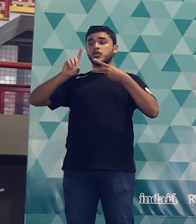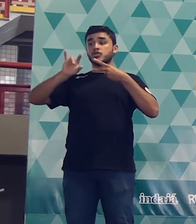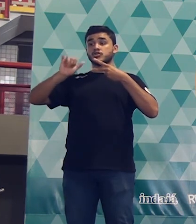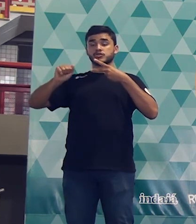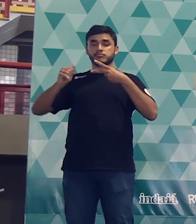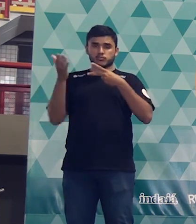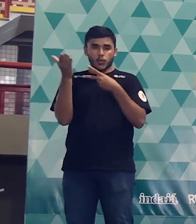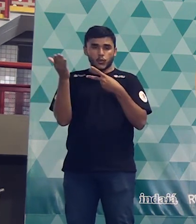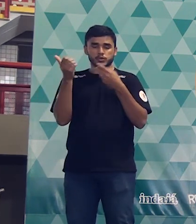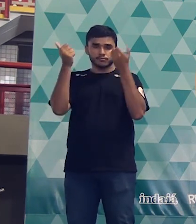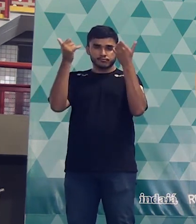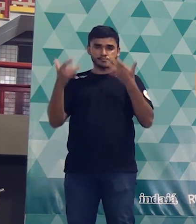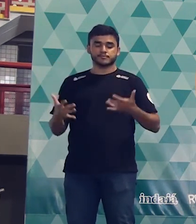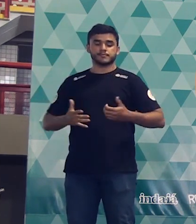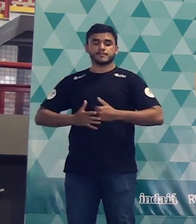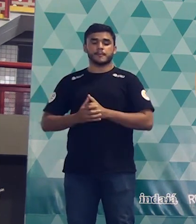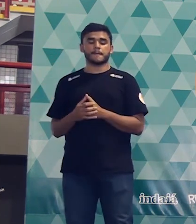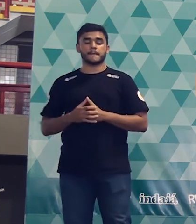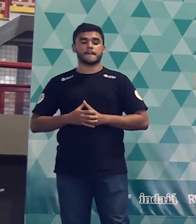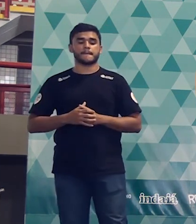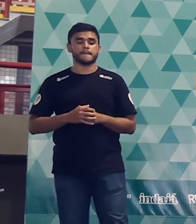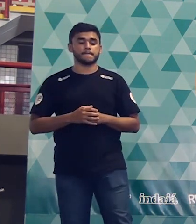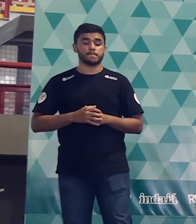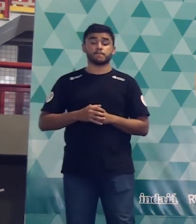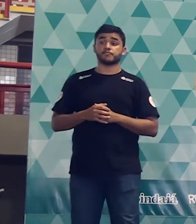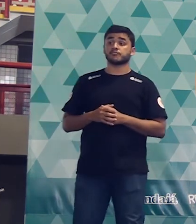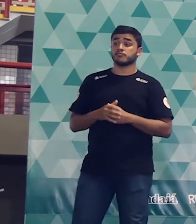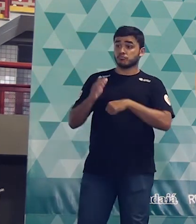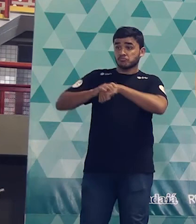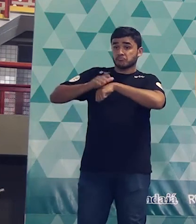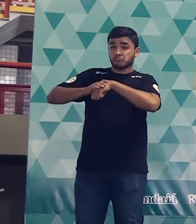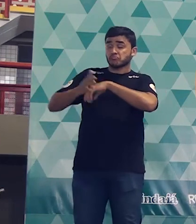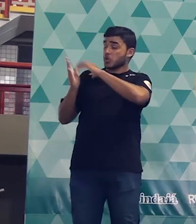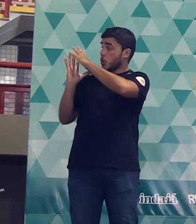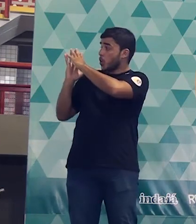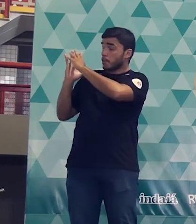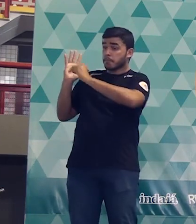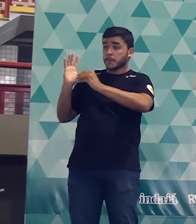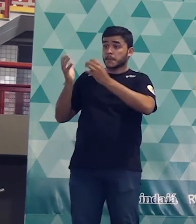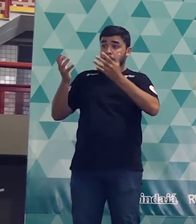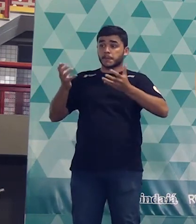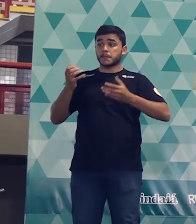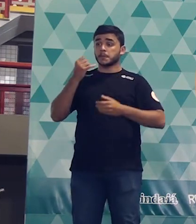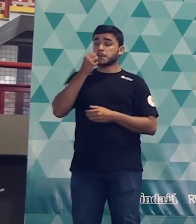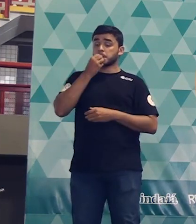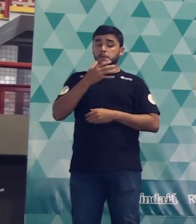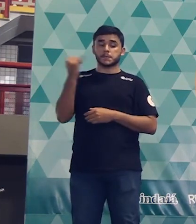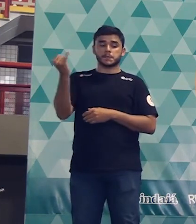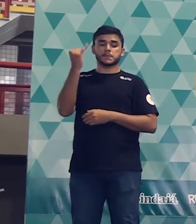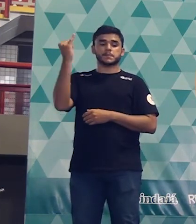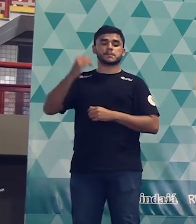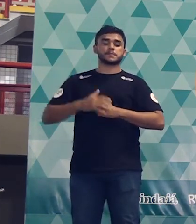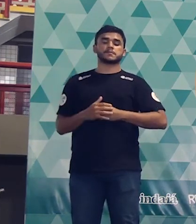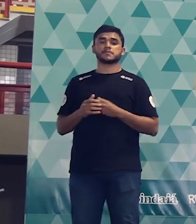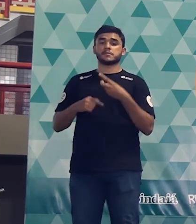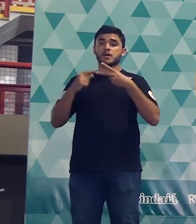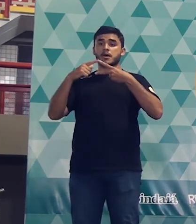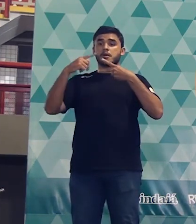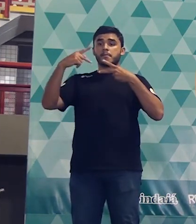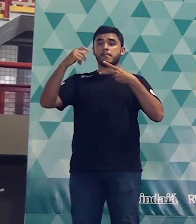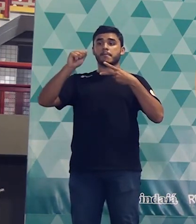encerrar o nosso momento aqui. Se você quiser anotar isso aqui, é muito importante, tá? Paráfrase e